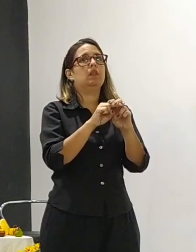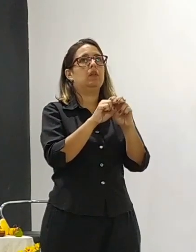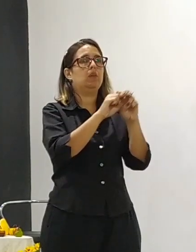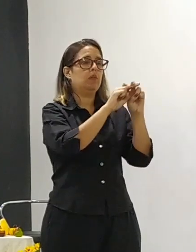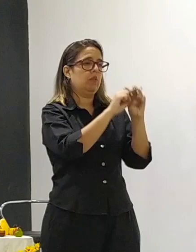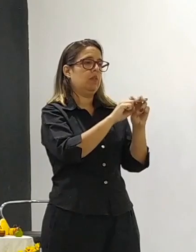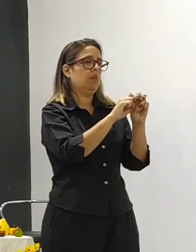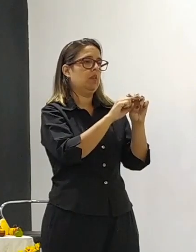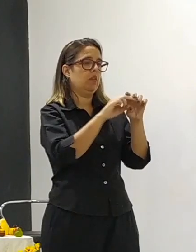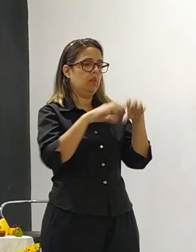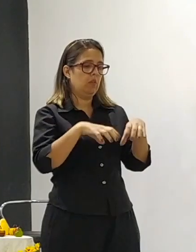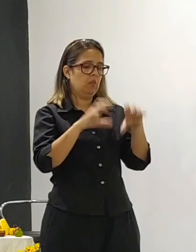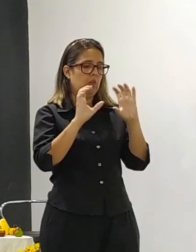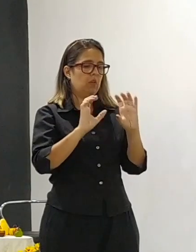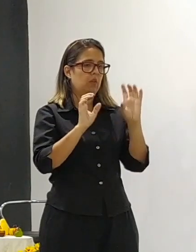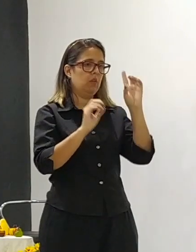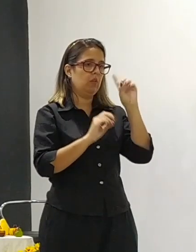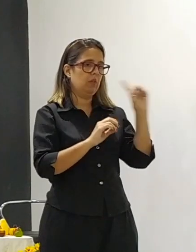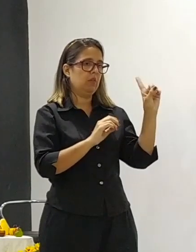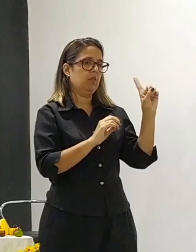Deus.